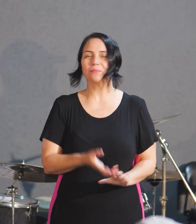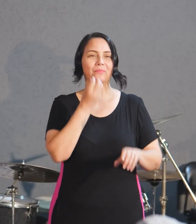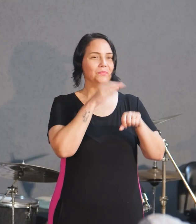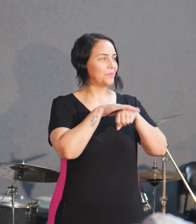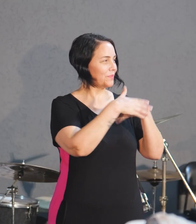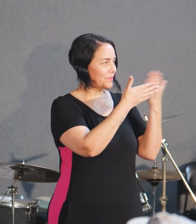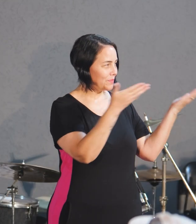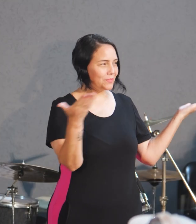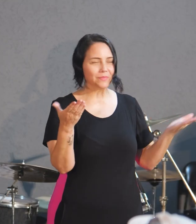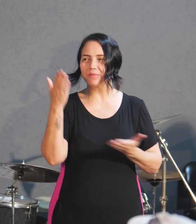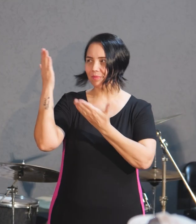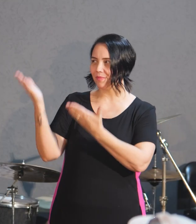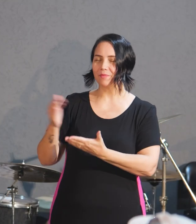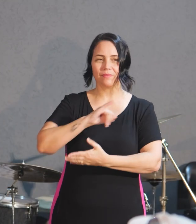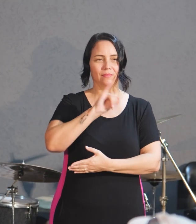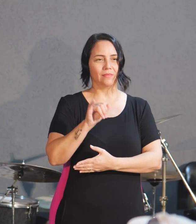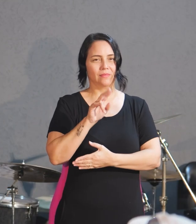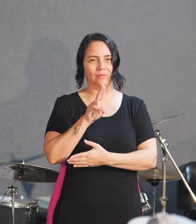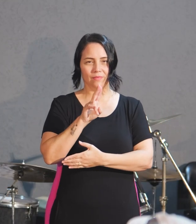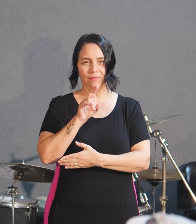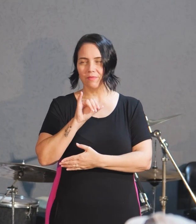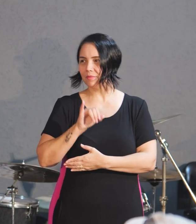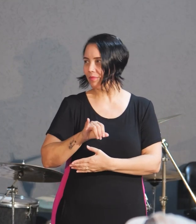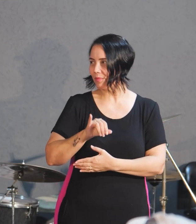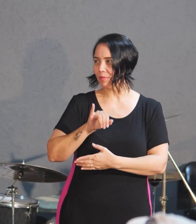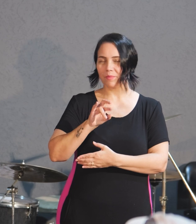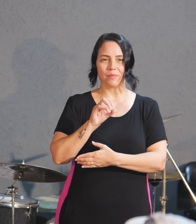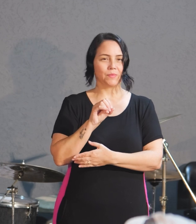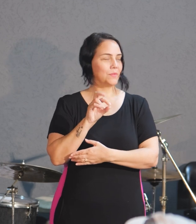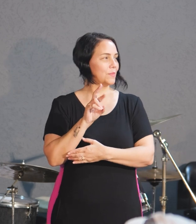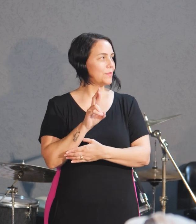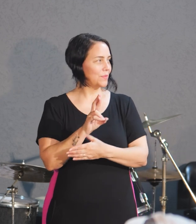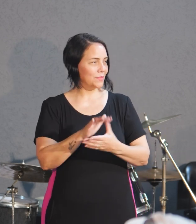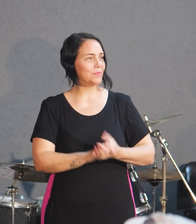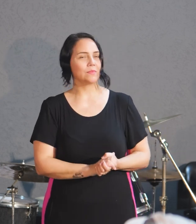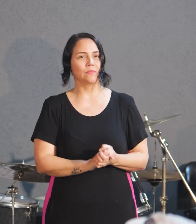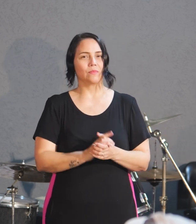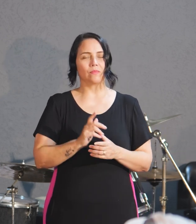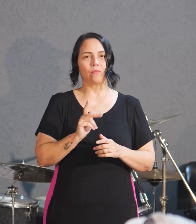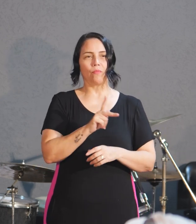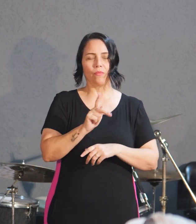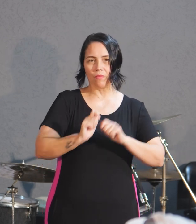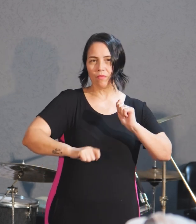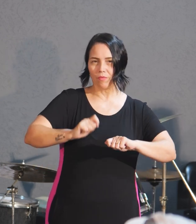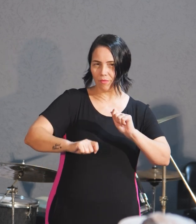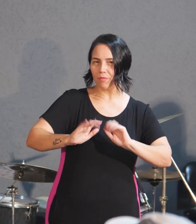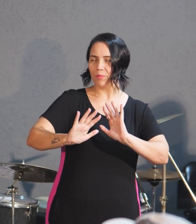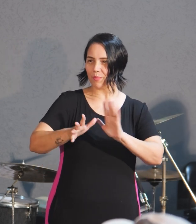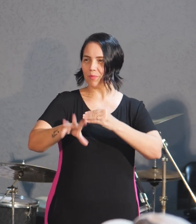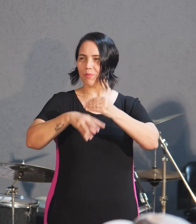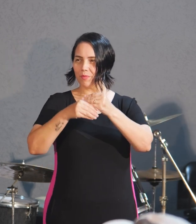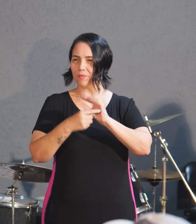Boa noite a todo mundo, eu sou Júnior Denker. Eu sou professor de bateria, como o Samuca já comentou. E eu